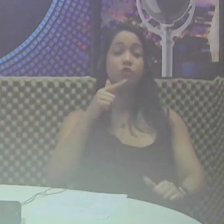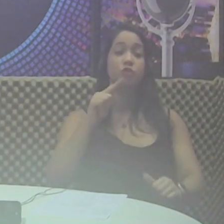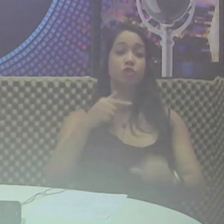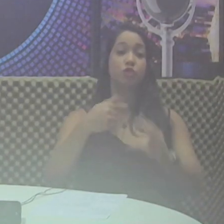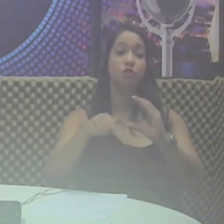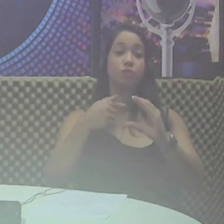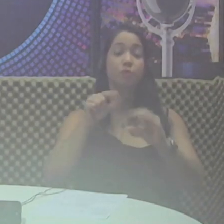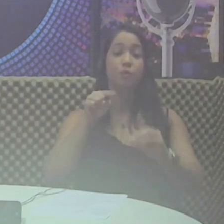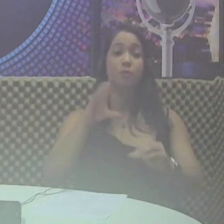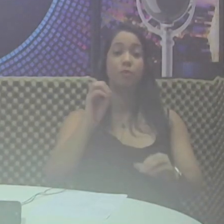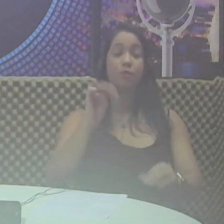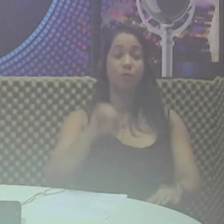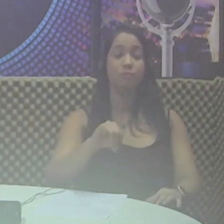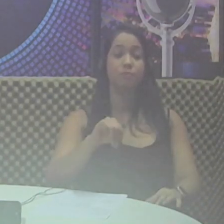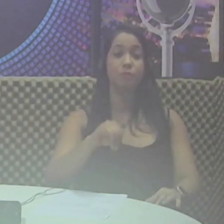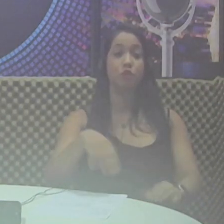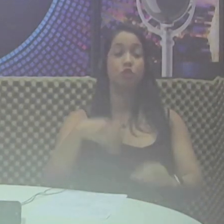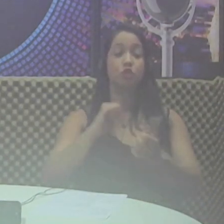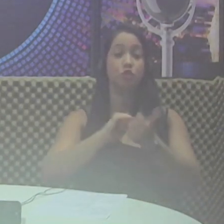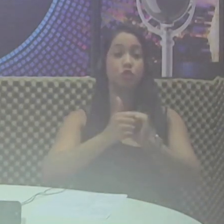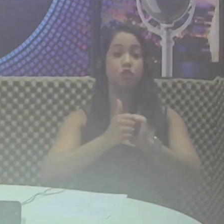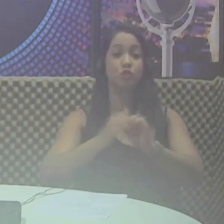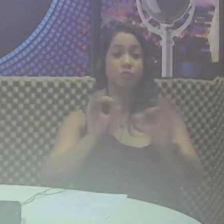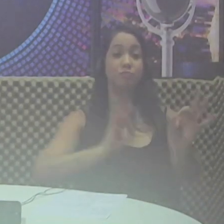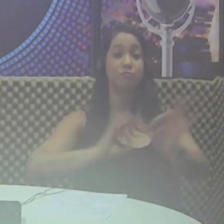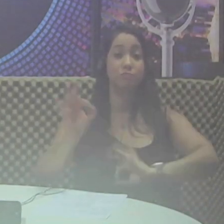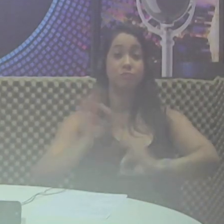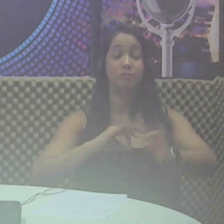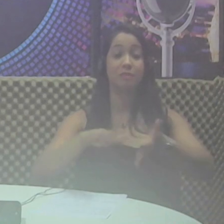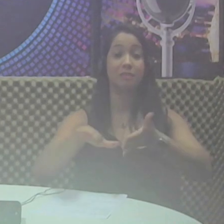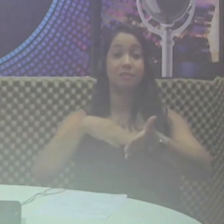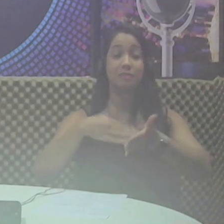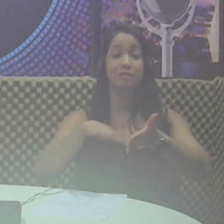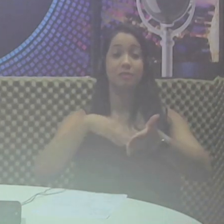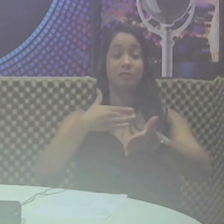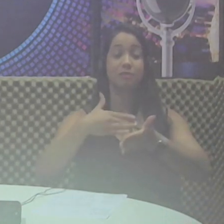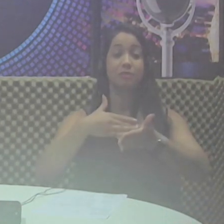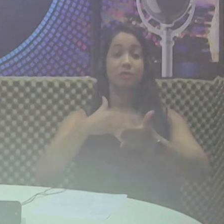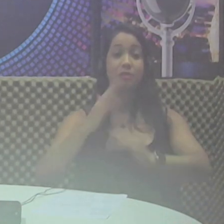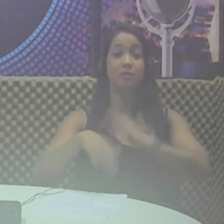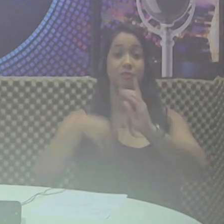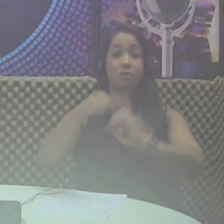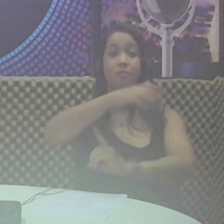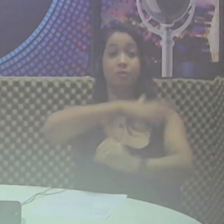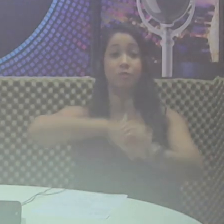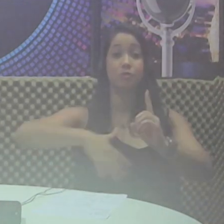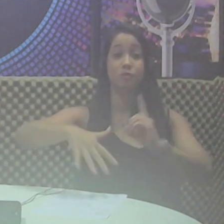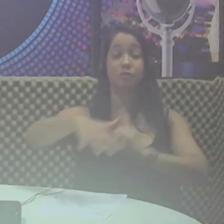claudia.futel@gmail.com. Os jogos, organizados pela Secretaria de Estado de Desenvolvimento